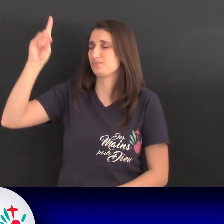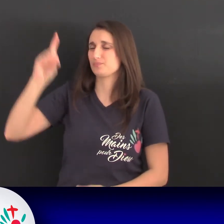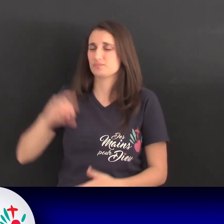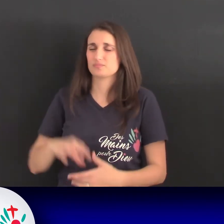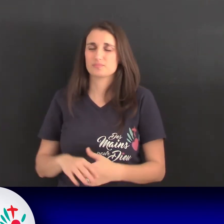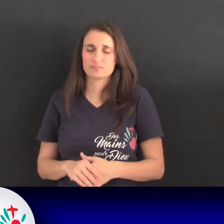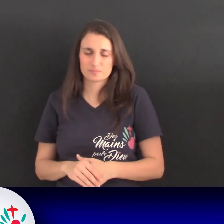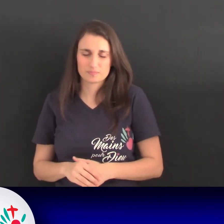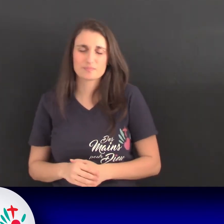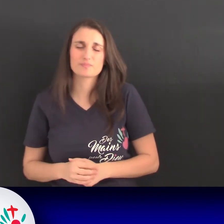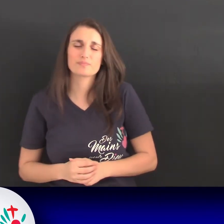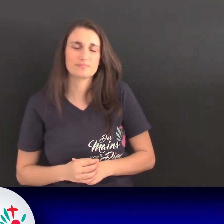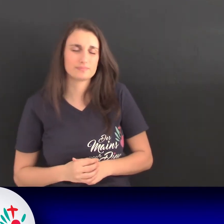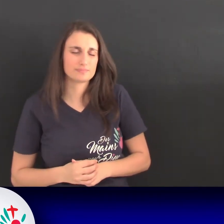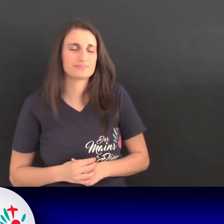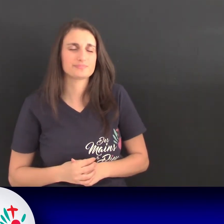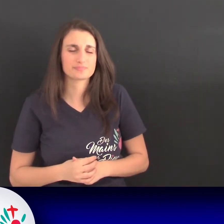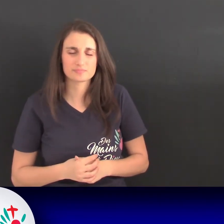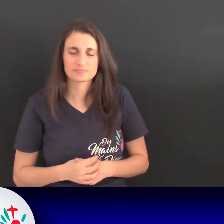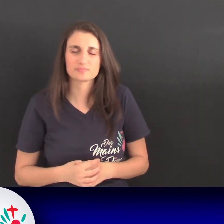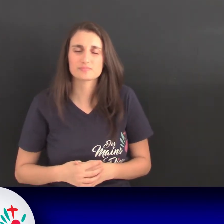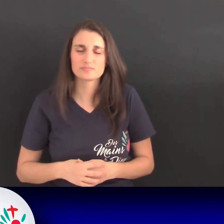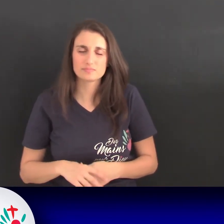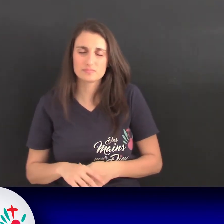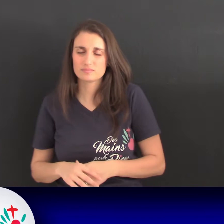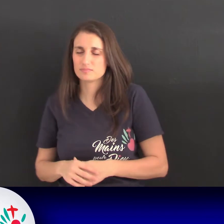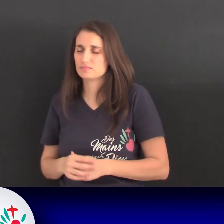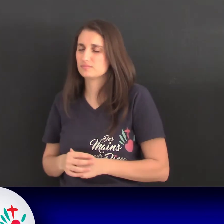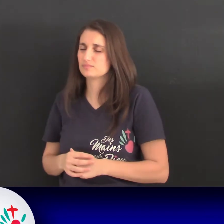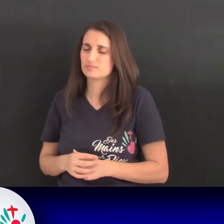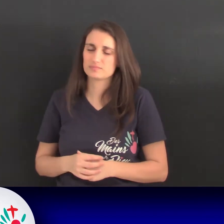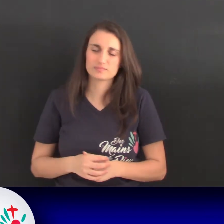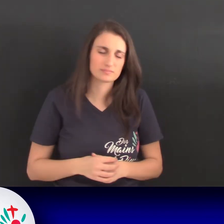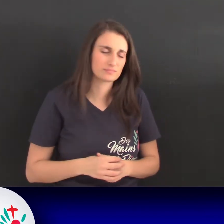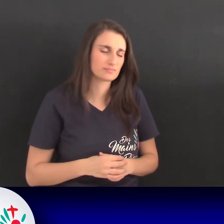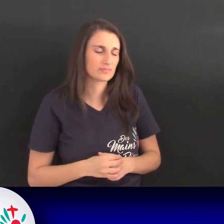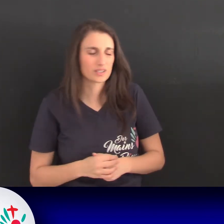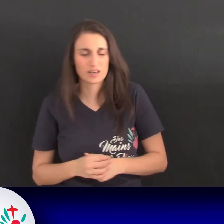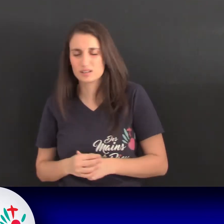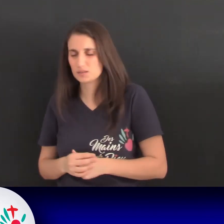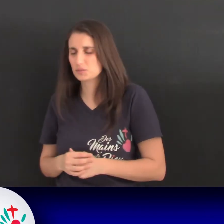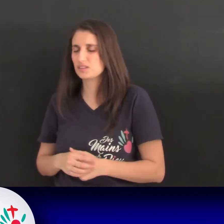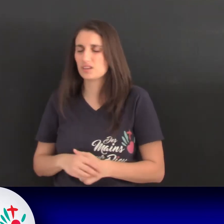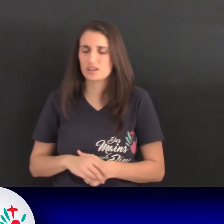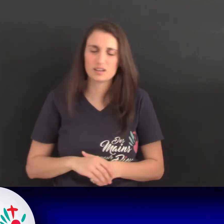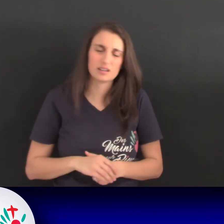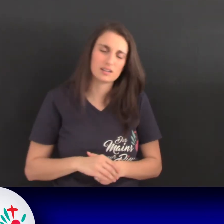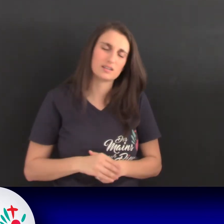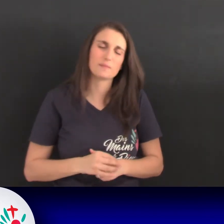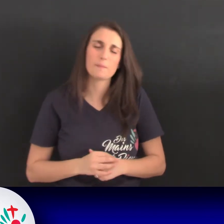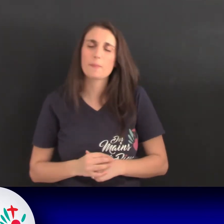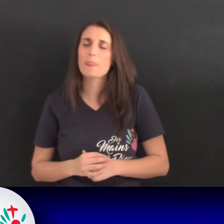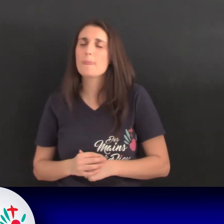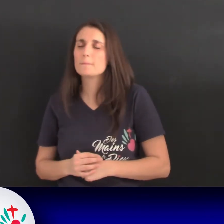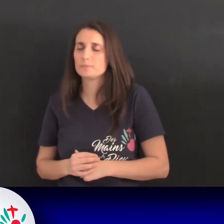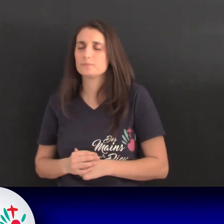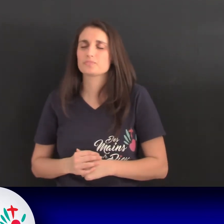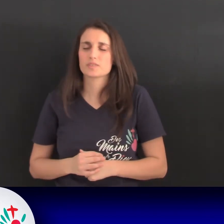Merci Jésus, alléluia. Merci Saint-Esprit, alléluia,